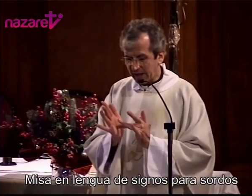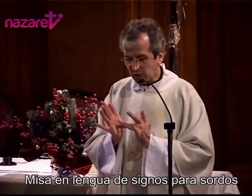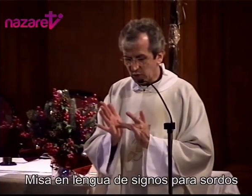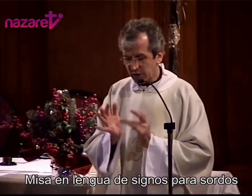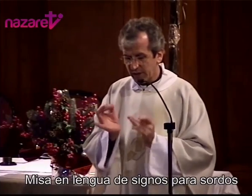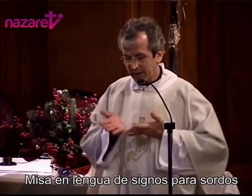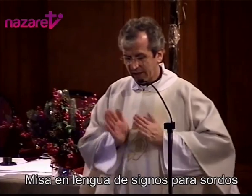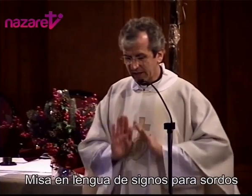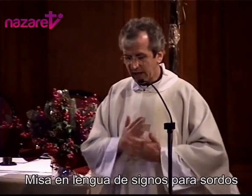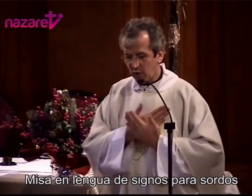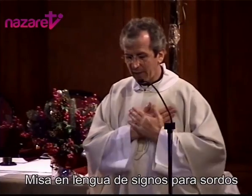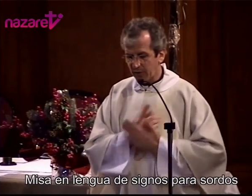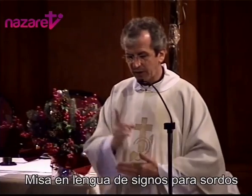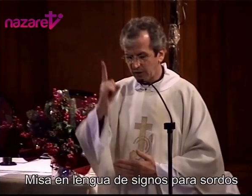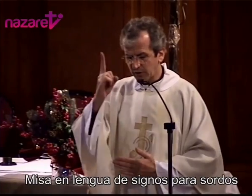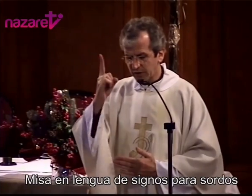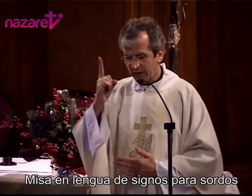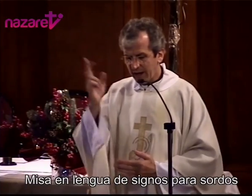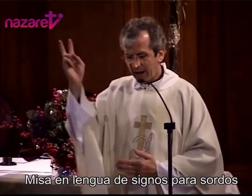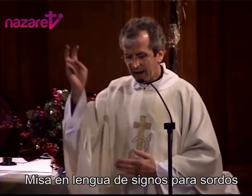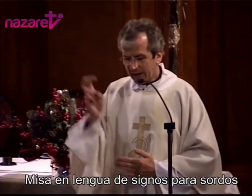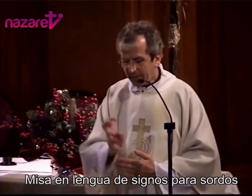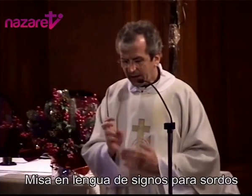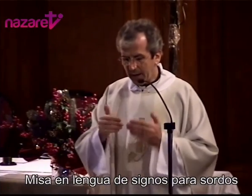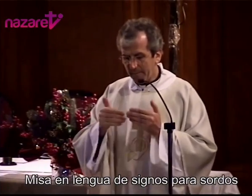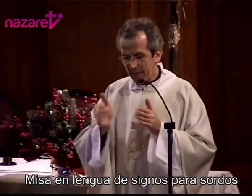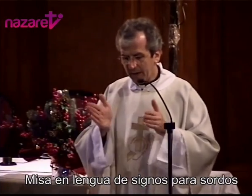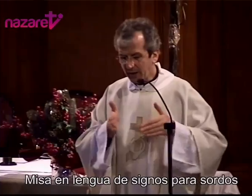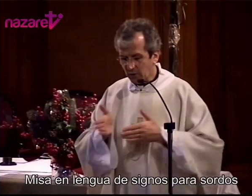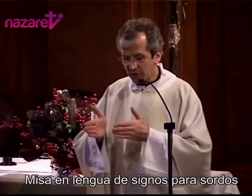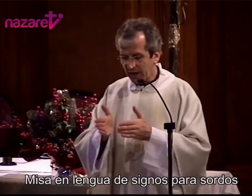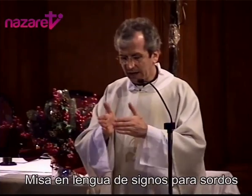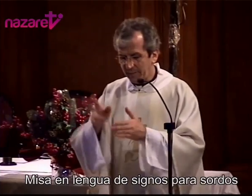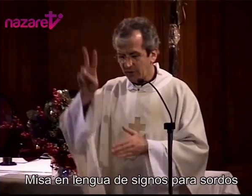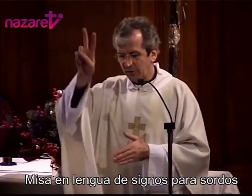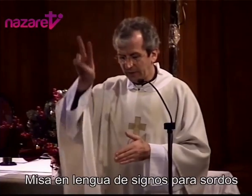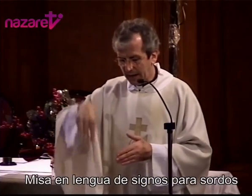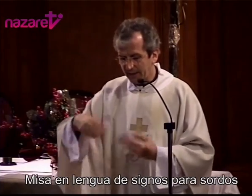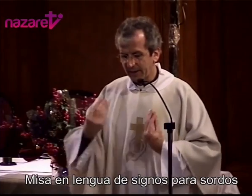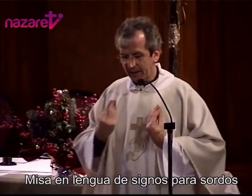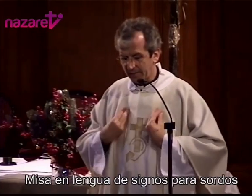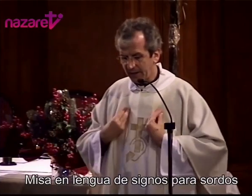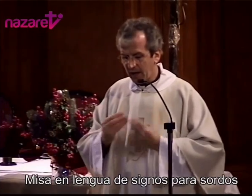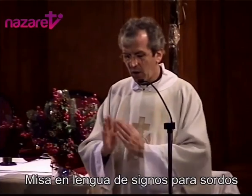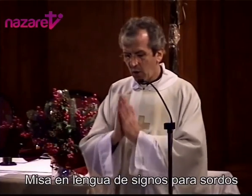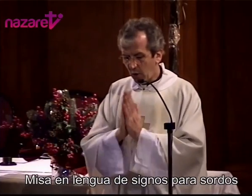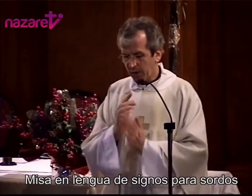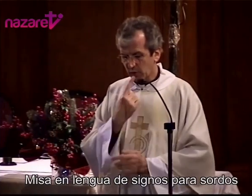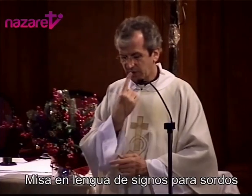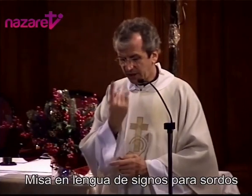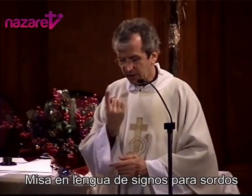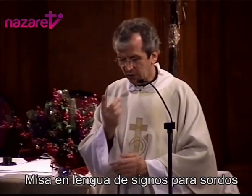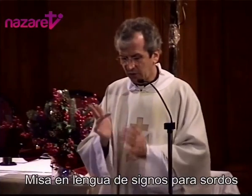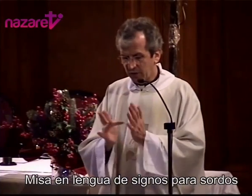A Jesús, que es el Hijo amado de Dios, el que viene para abrirnos el camino de la verdadera vida,